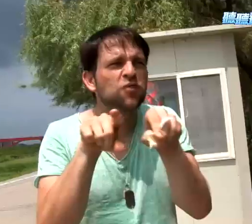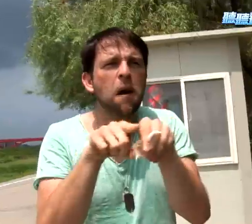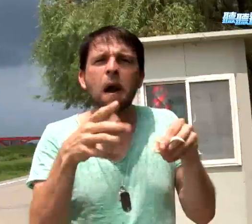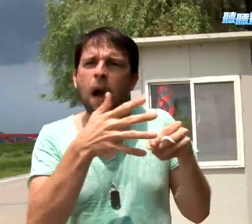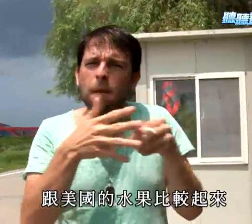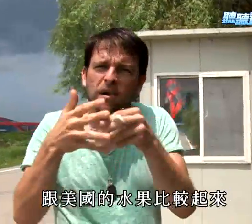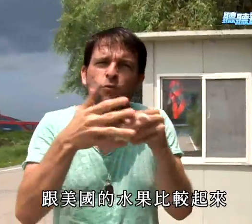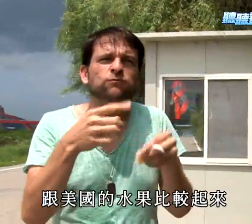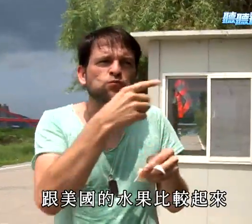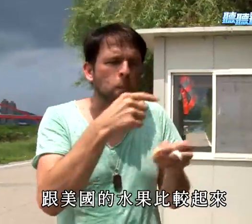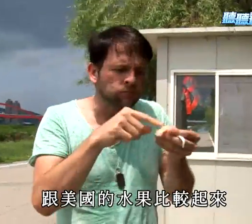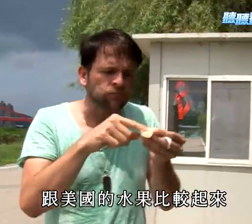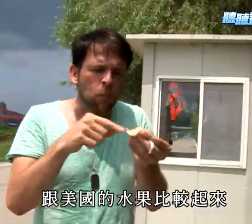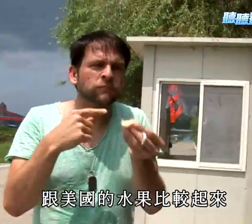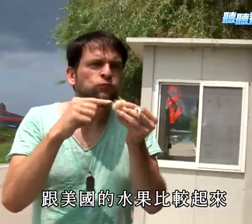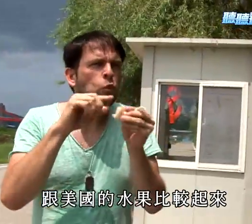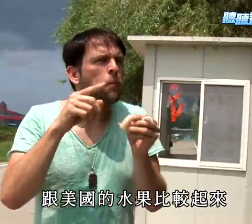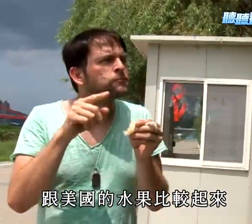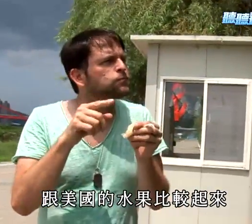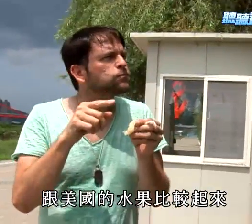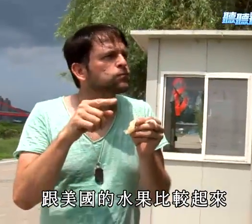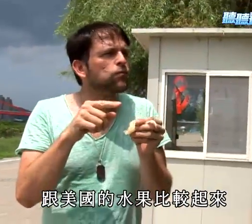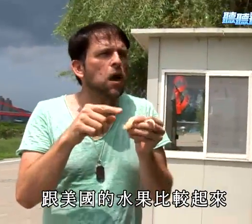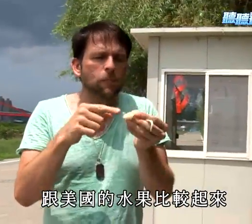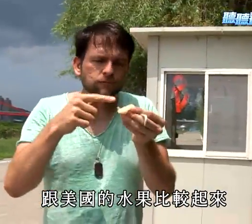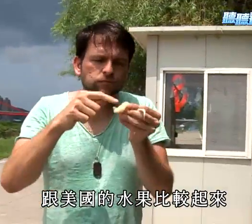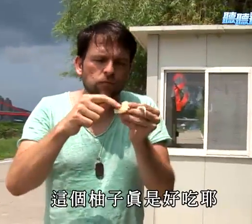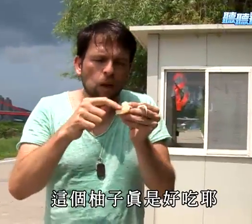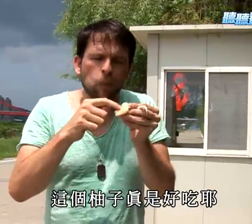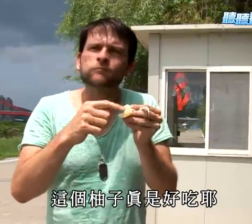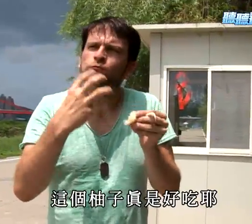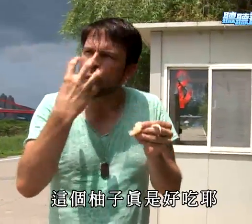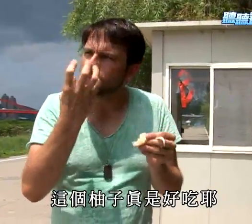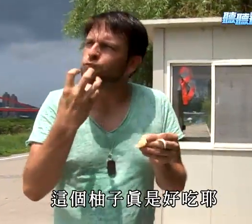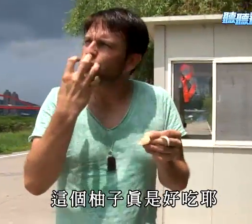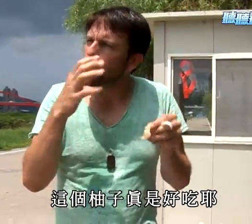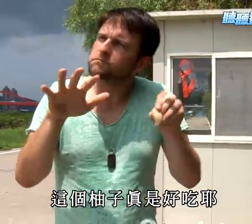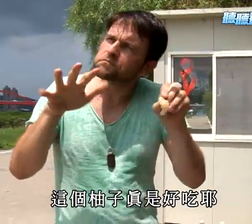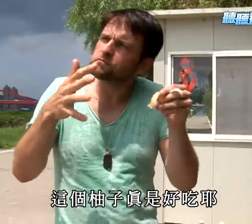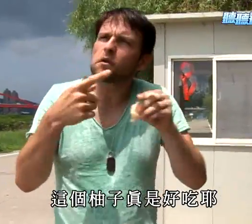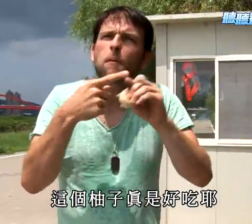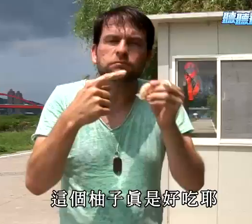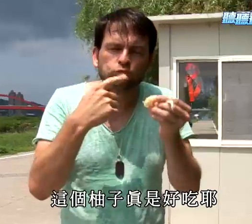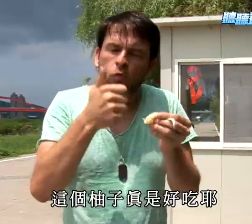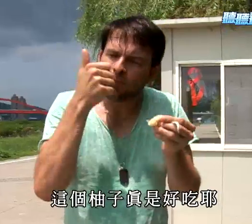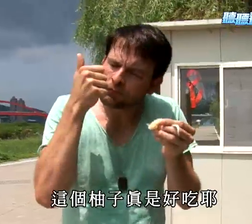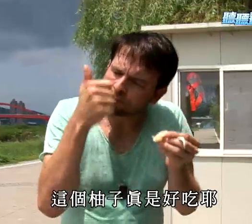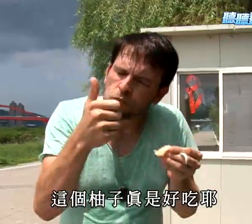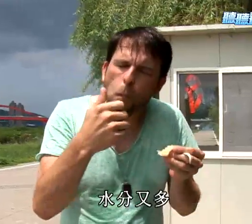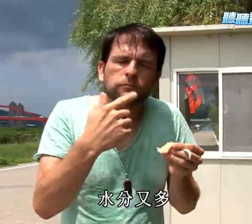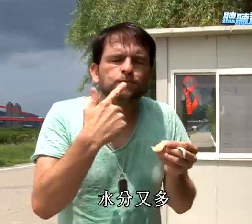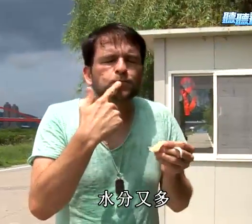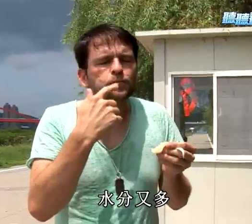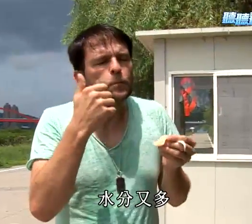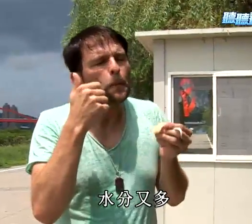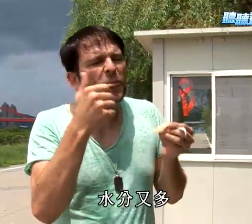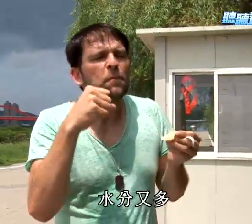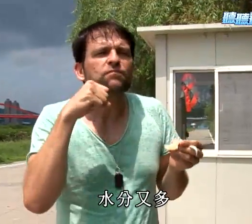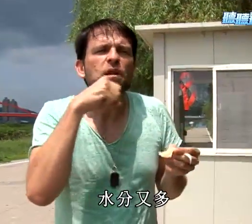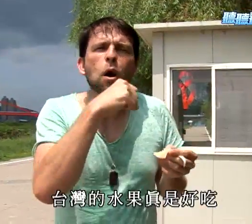跟美国的这个水果比较起来，这个柚子啊真是好吃哎，水分又多。台湾的